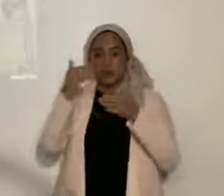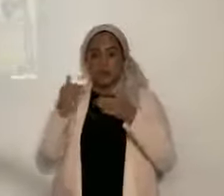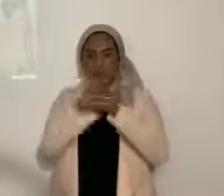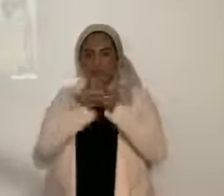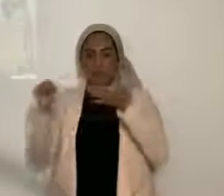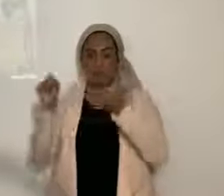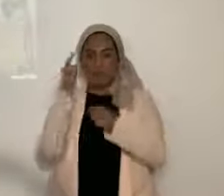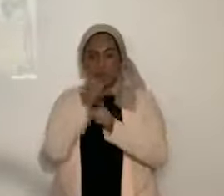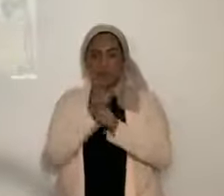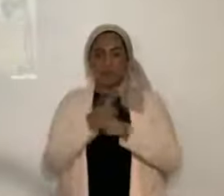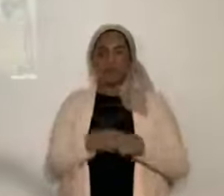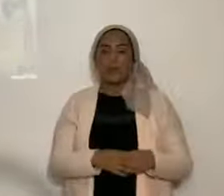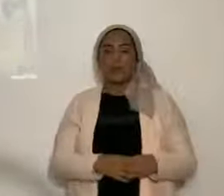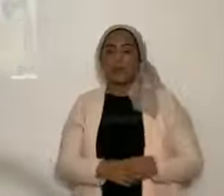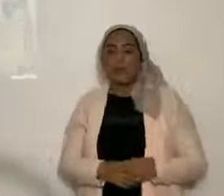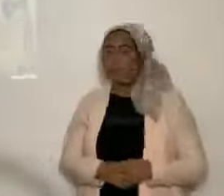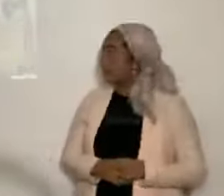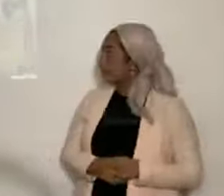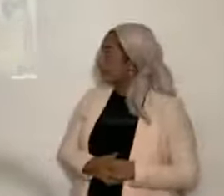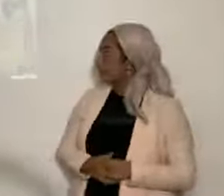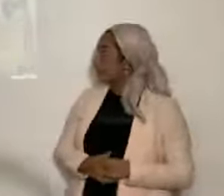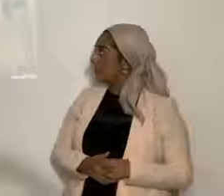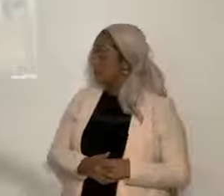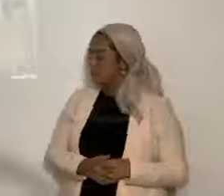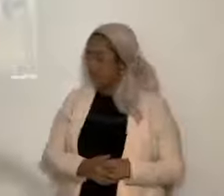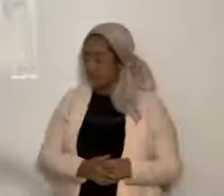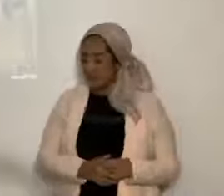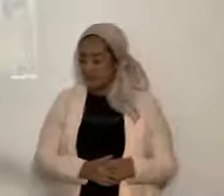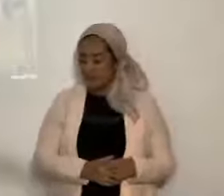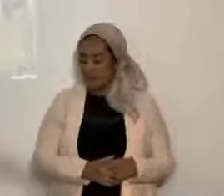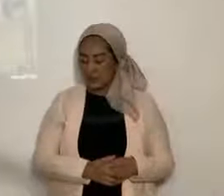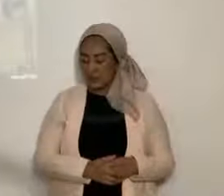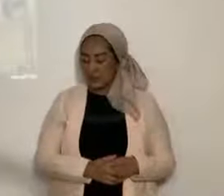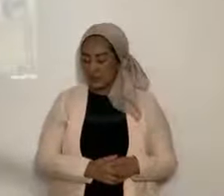raya, ¿sí o no? Bueno, ahorita te explico.